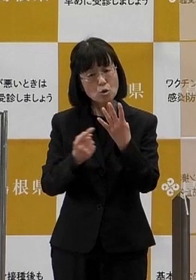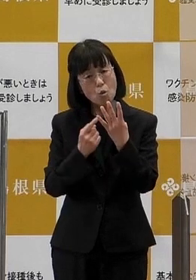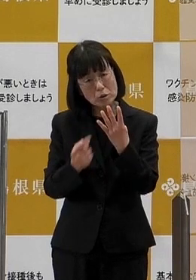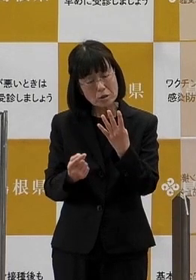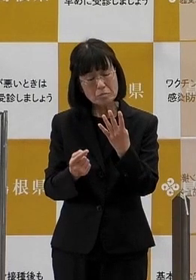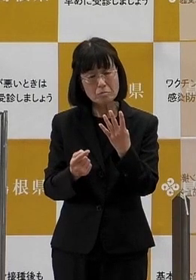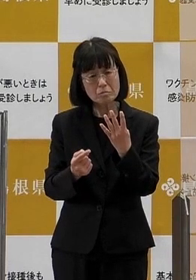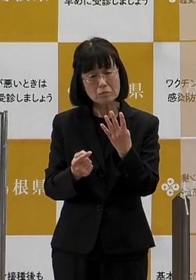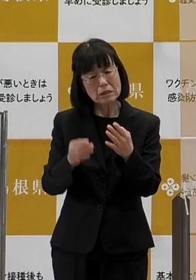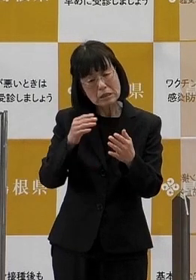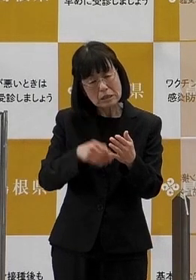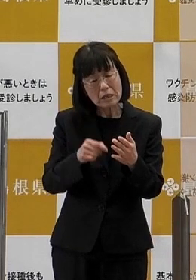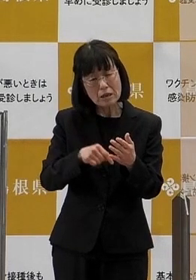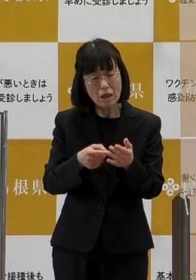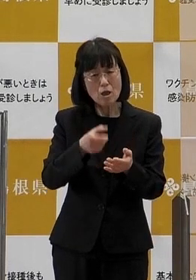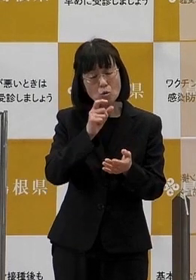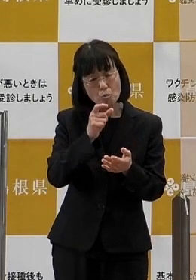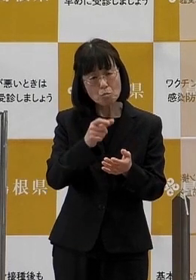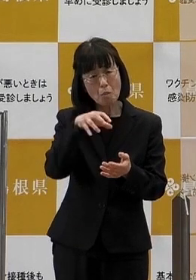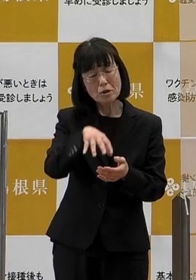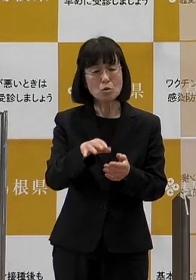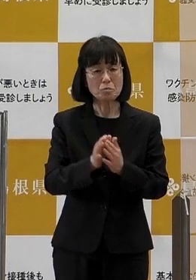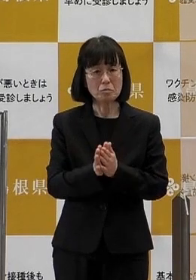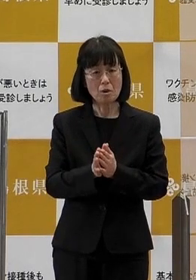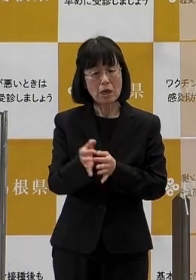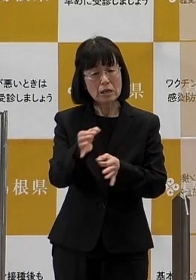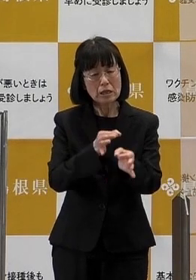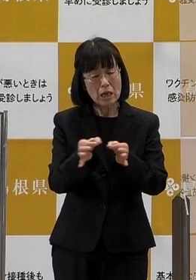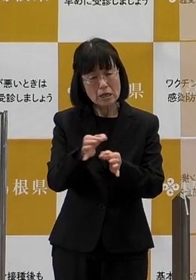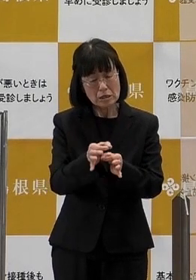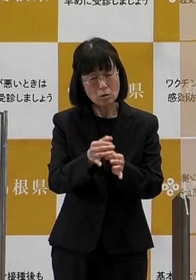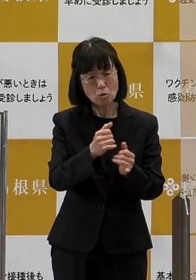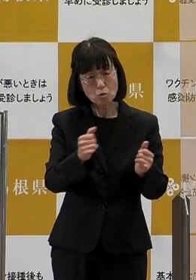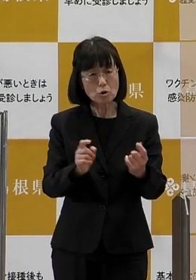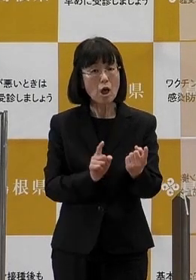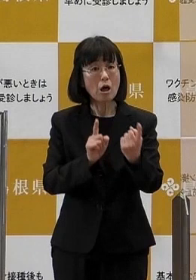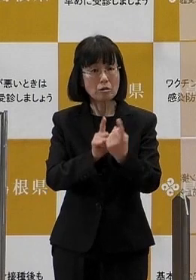よ、飲食店の経営者の方にお会いすると、